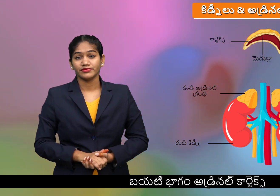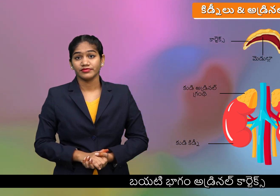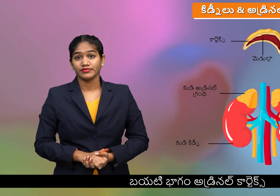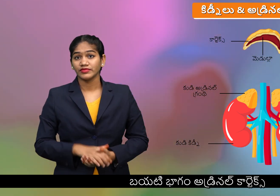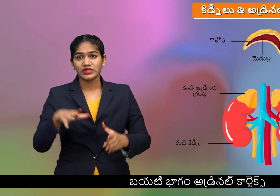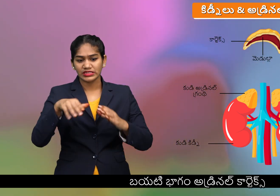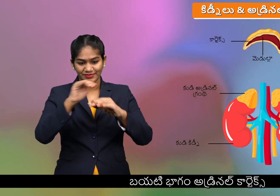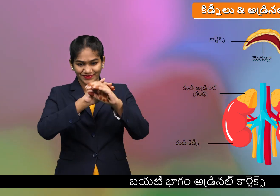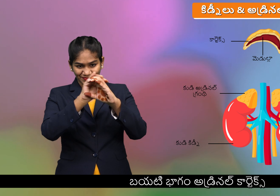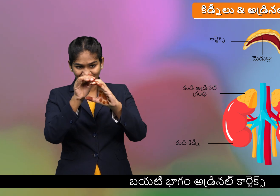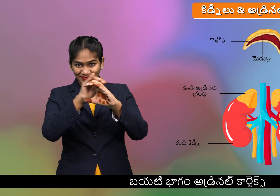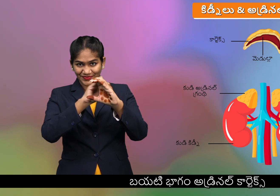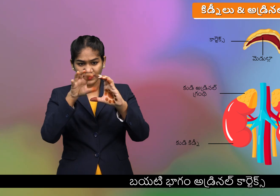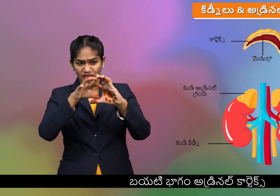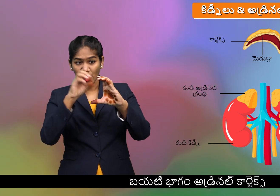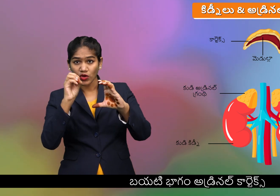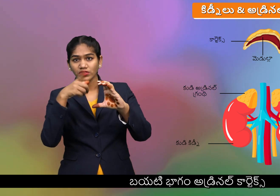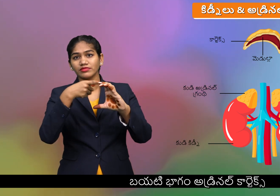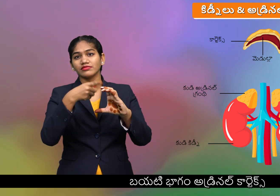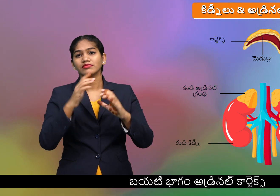బయటి భాగం అడ్రినల్ కార్టెక్స్